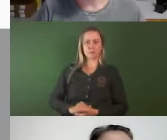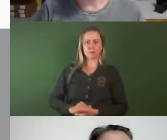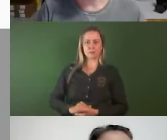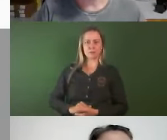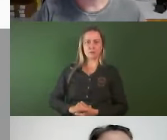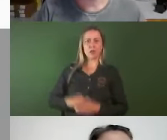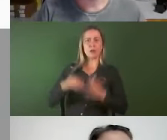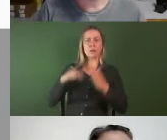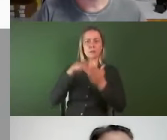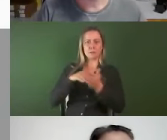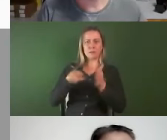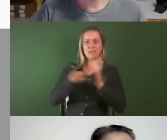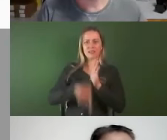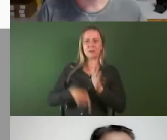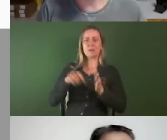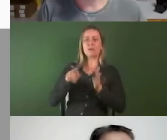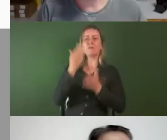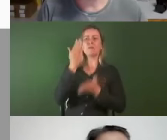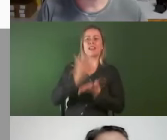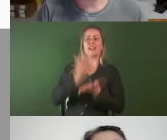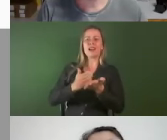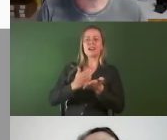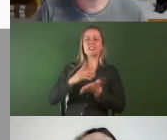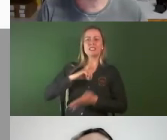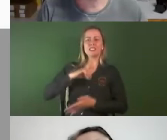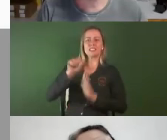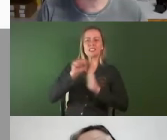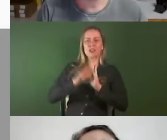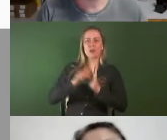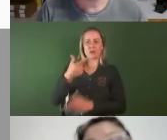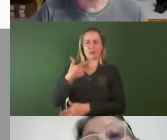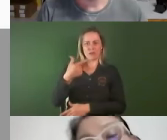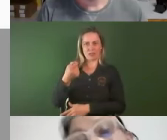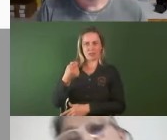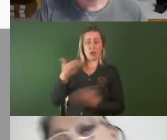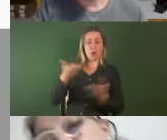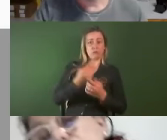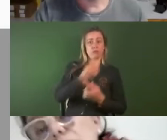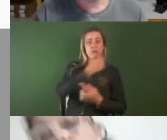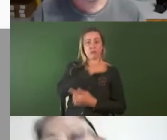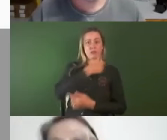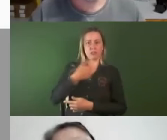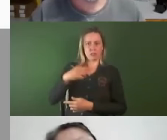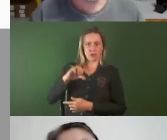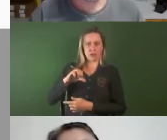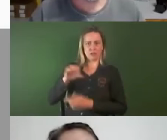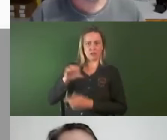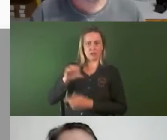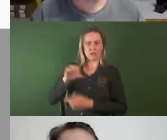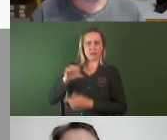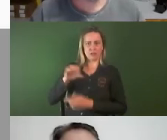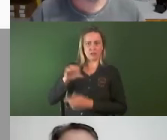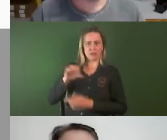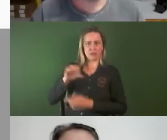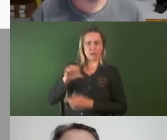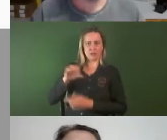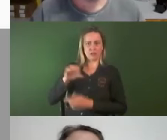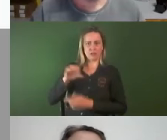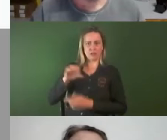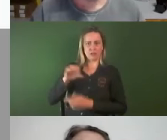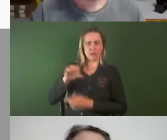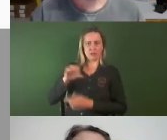do século XX em diante. E nós estamos falando de algo do século XIX. né? O cotidiano, né? Aqui o animal que acabou de